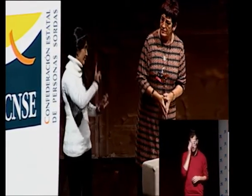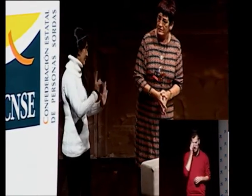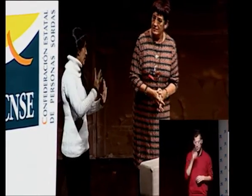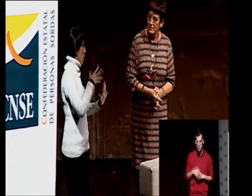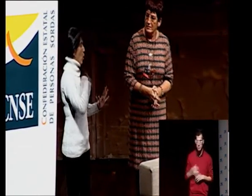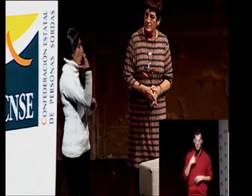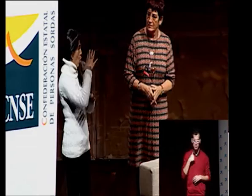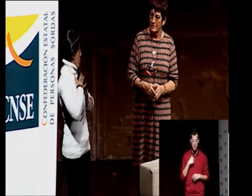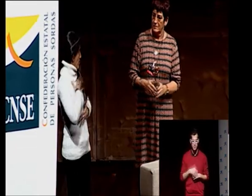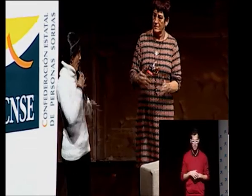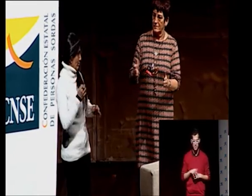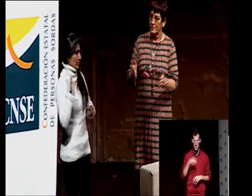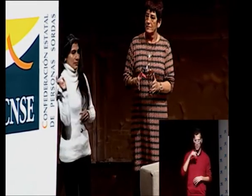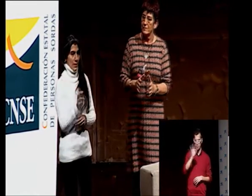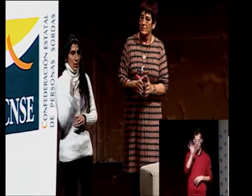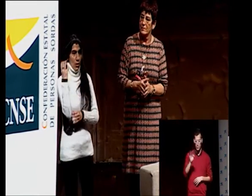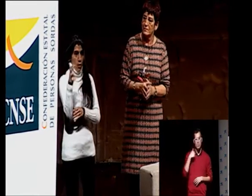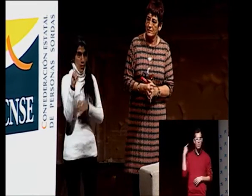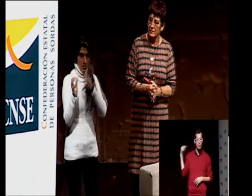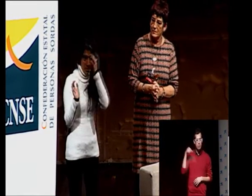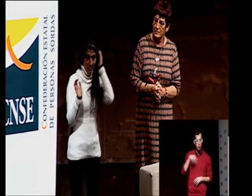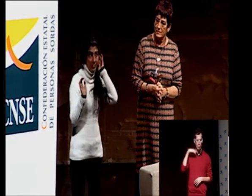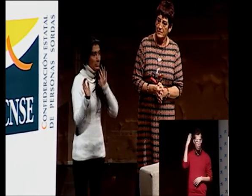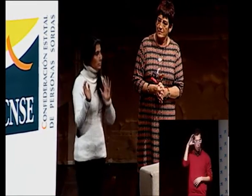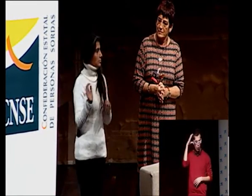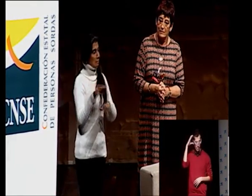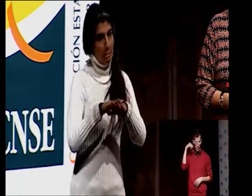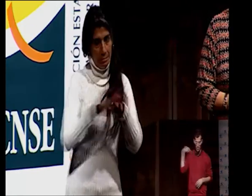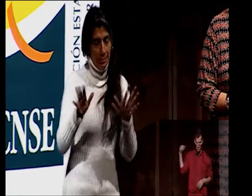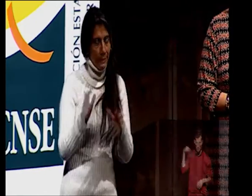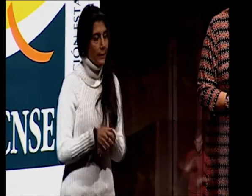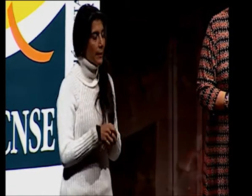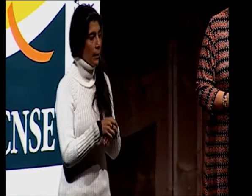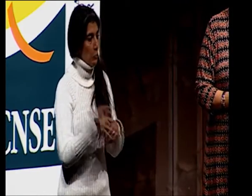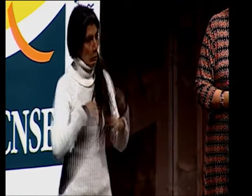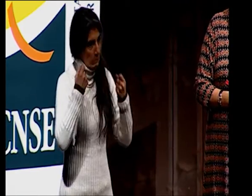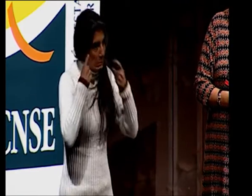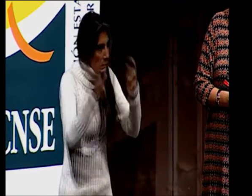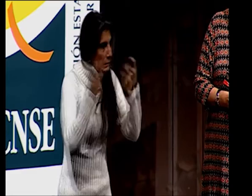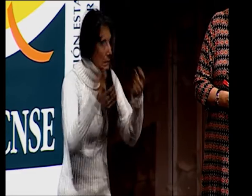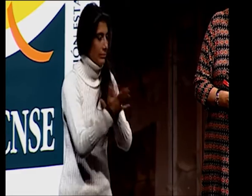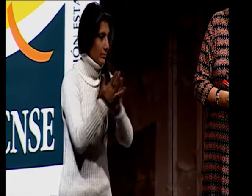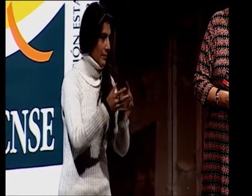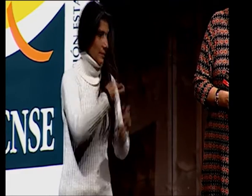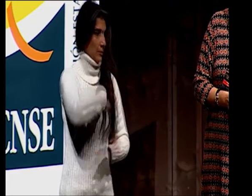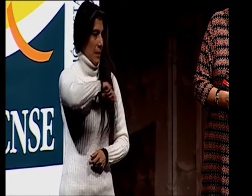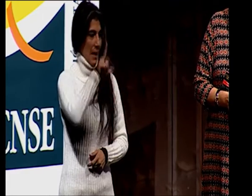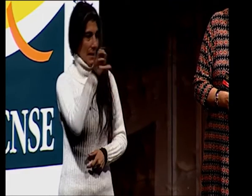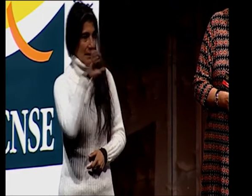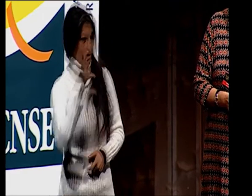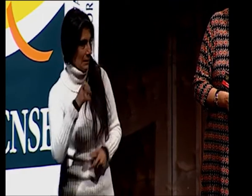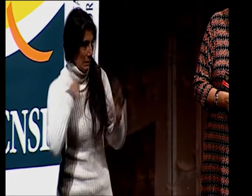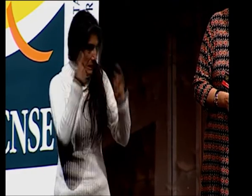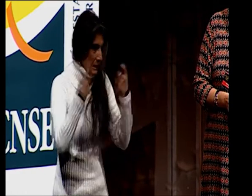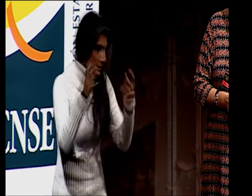Perdón que no sabe signar lengua de signos española viene de Colombia así que pido disculpas voy a intentar